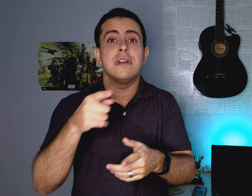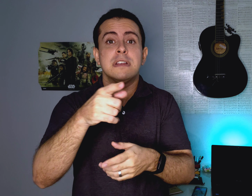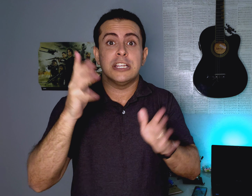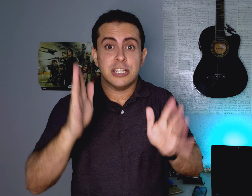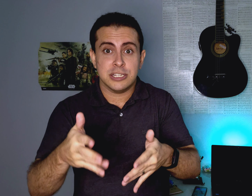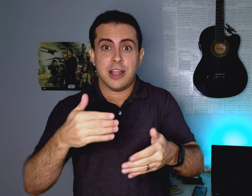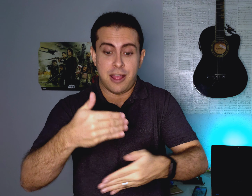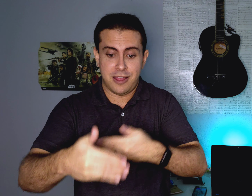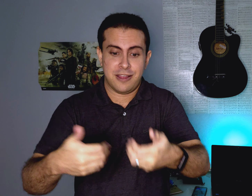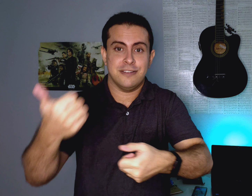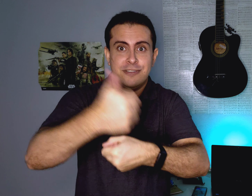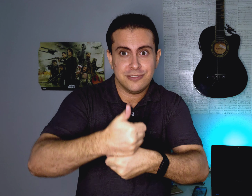atualizaram aí nos seus aparelhos?